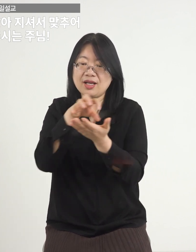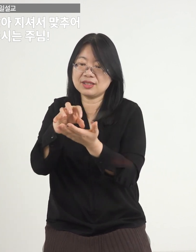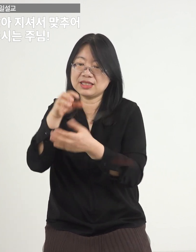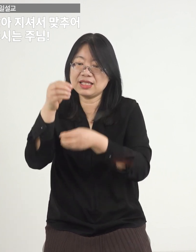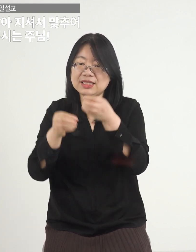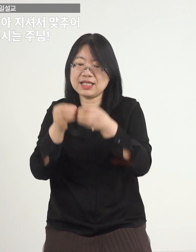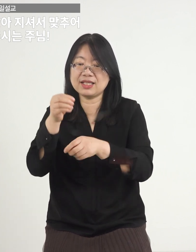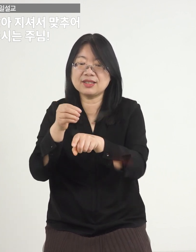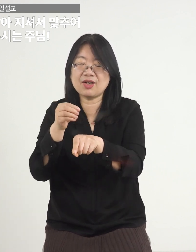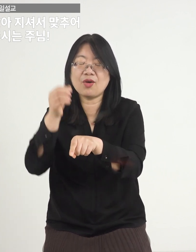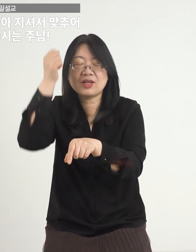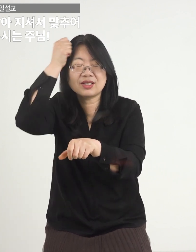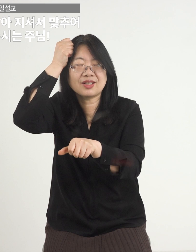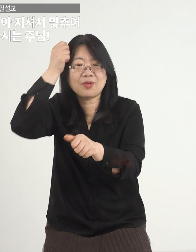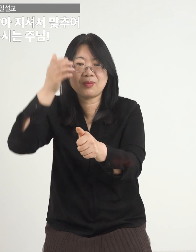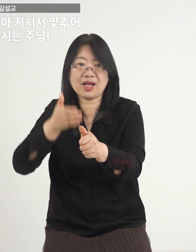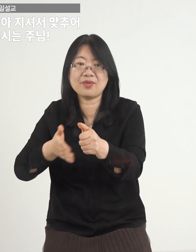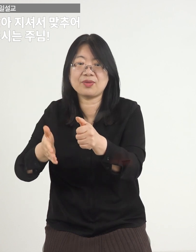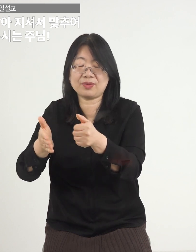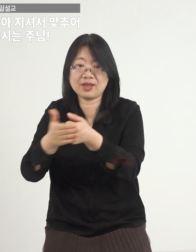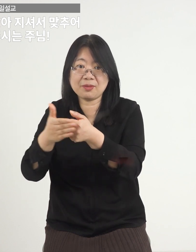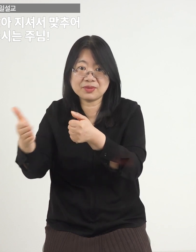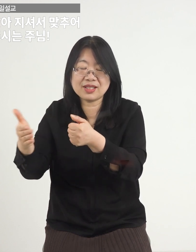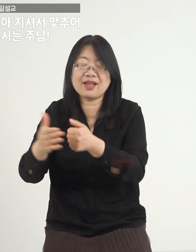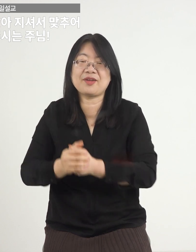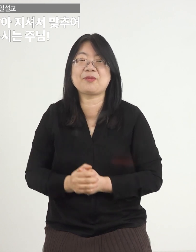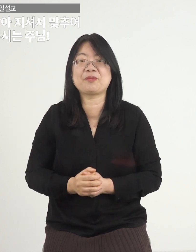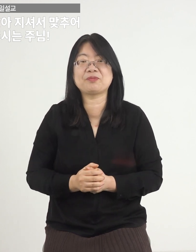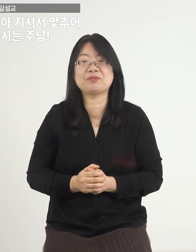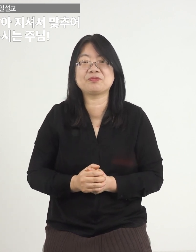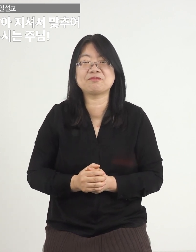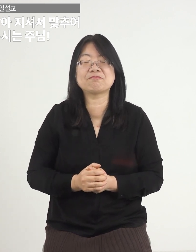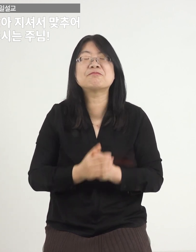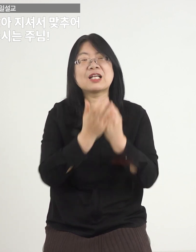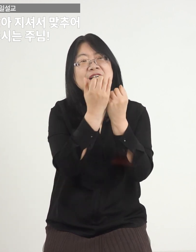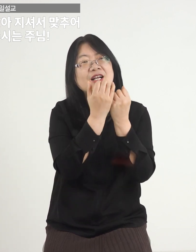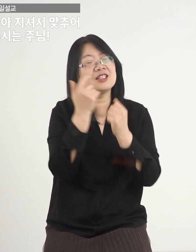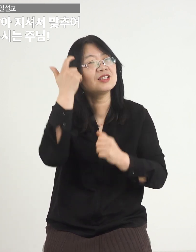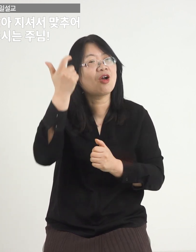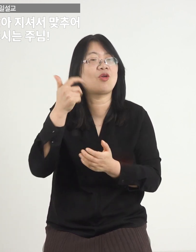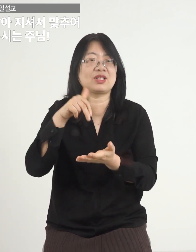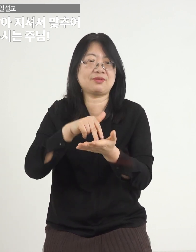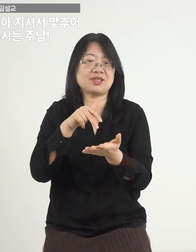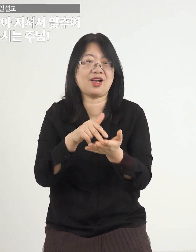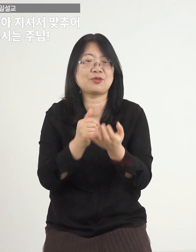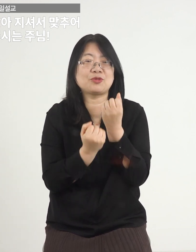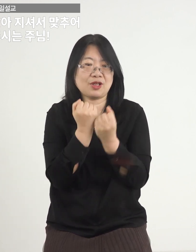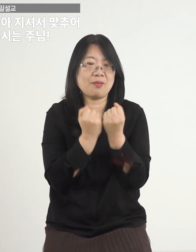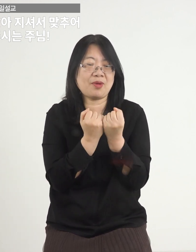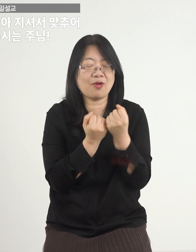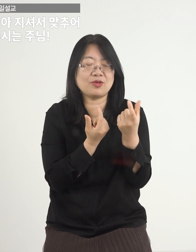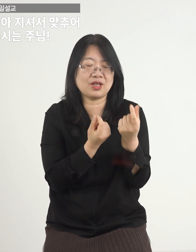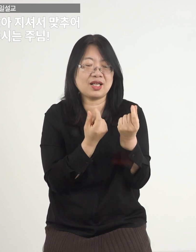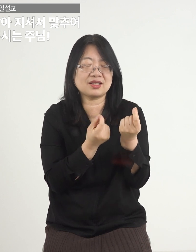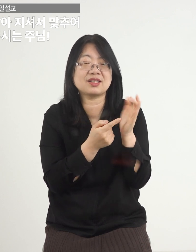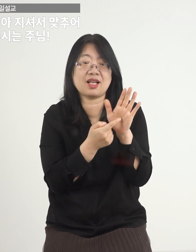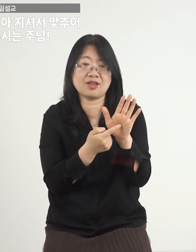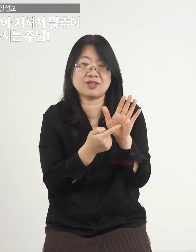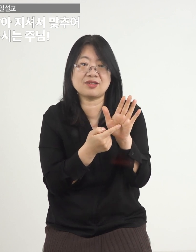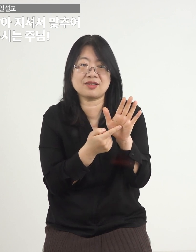것을 잊어서는 안 됩니다. 그렇듯이 그렇게 설명을 한 거예요, 영적으로. 자,